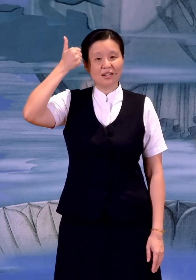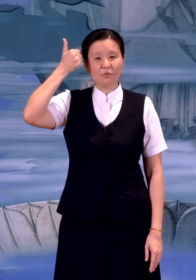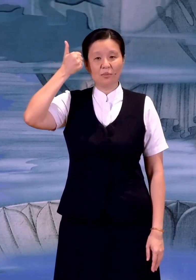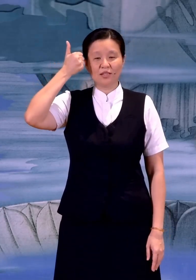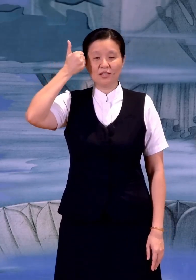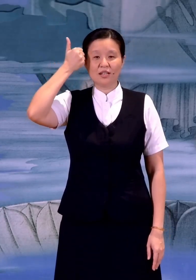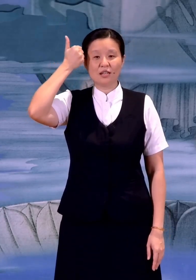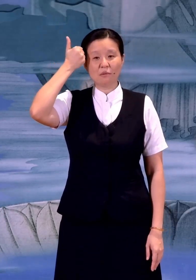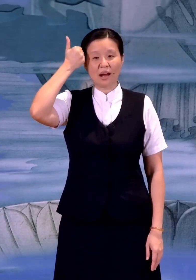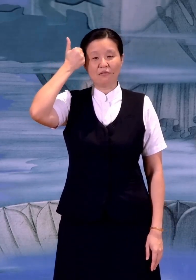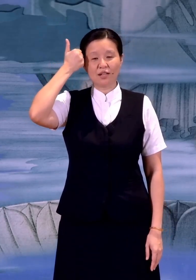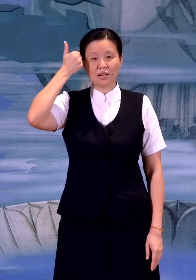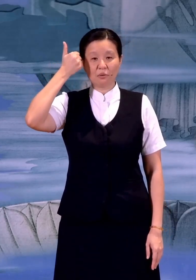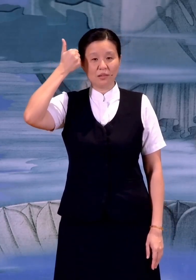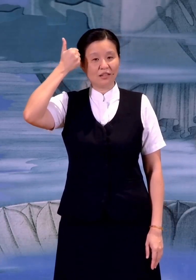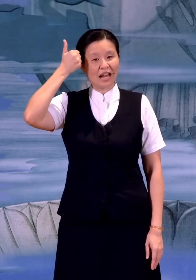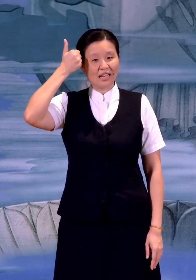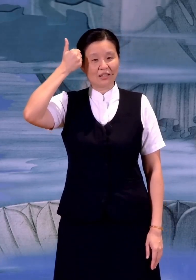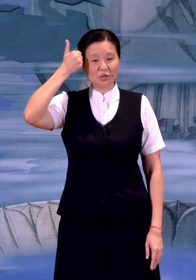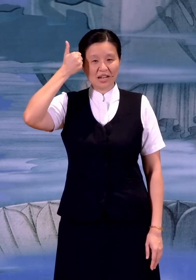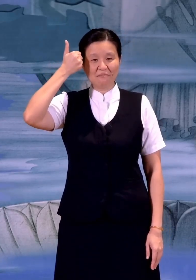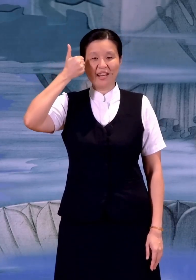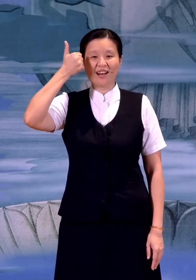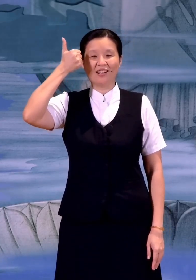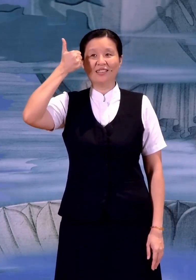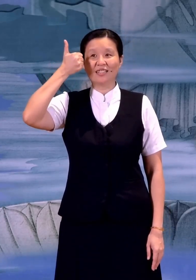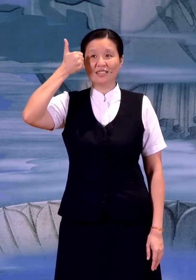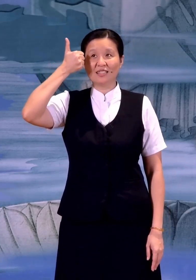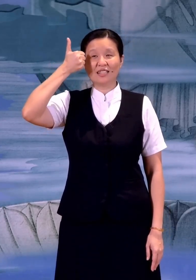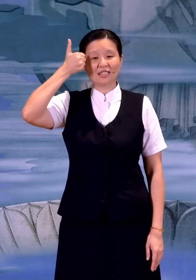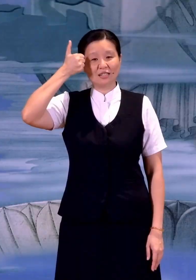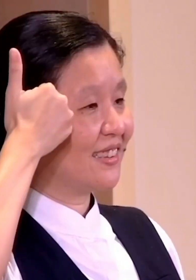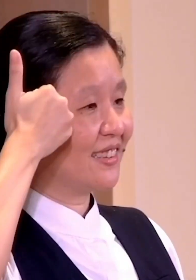们慈济人也会把它放在我们的太阳穴里面哈，像是这样子